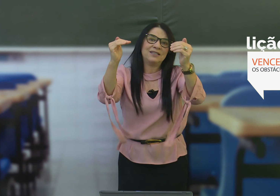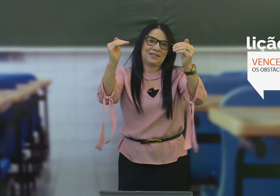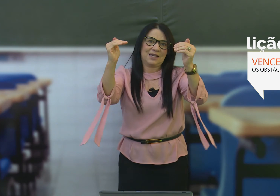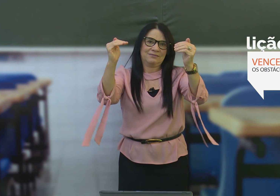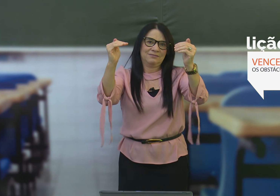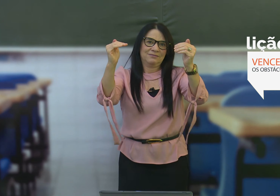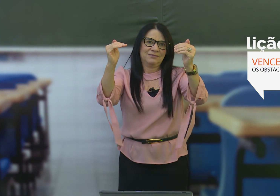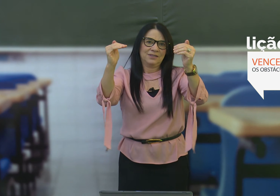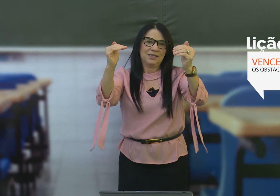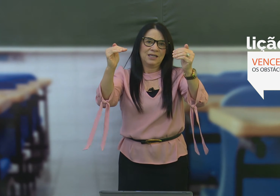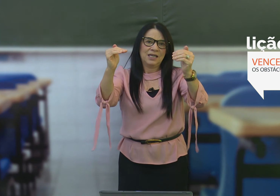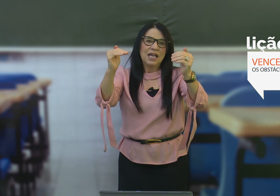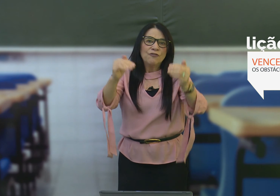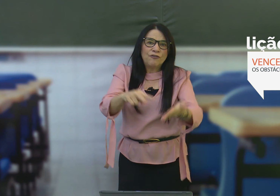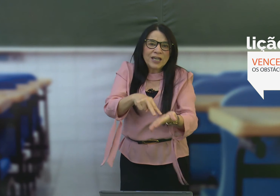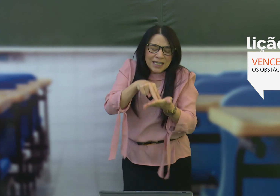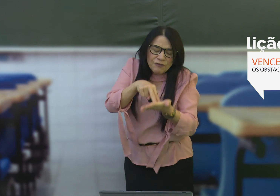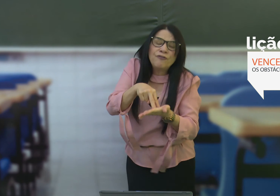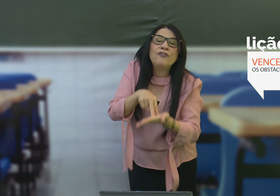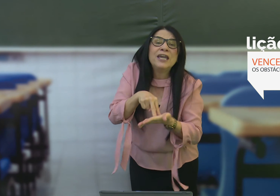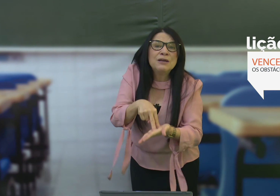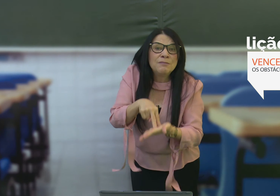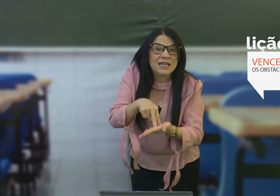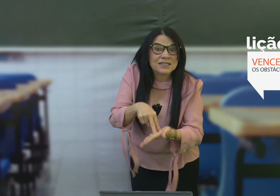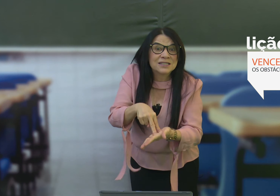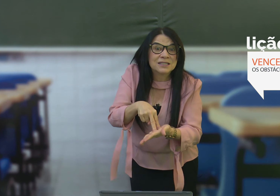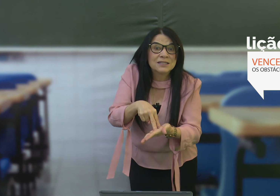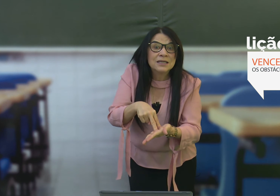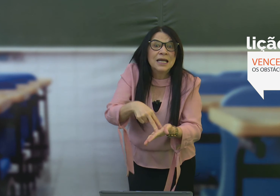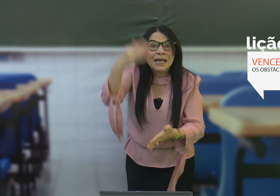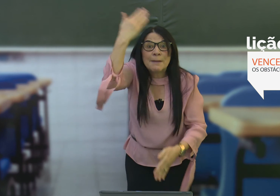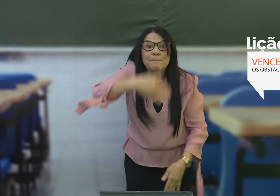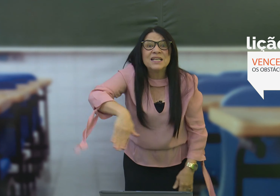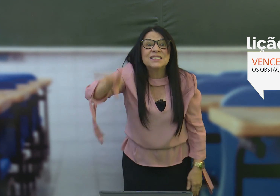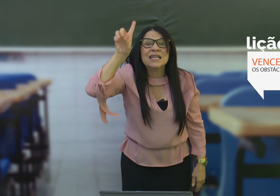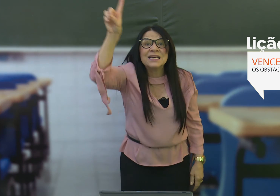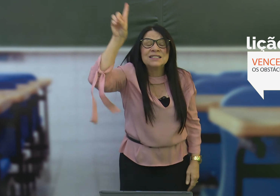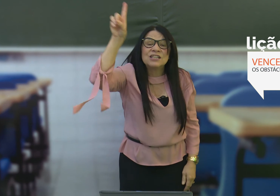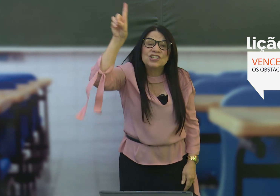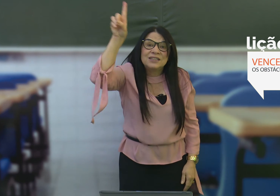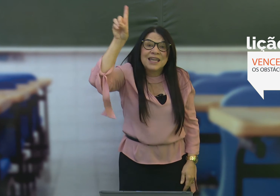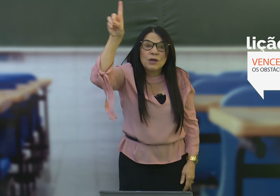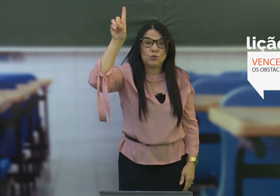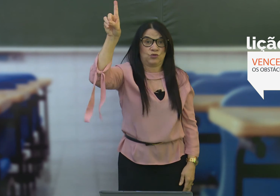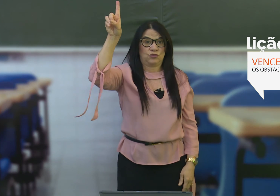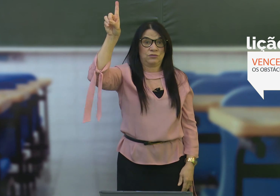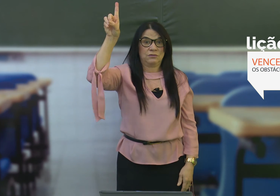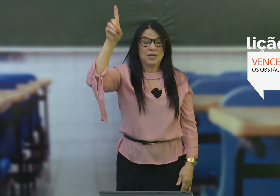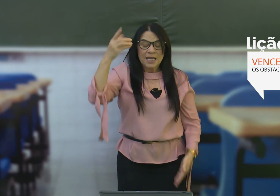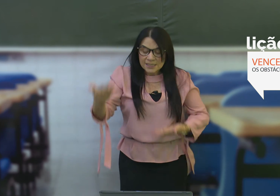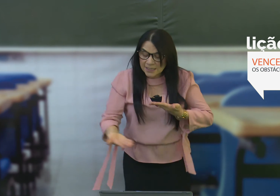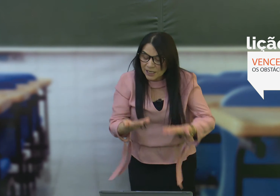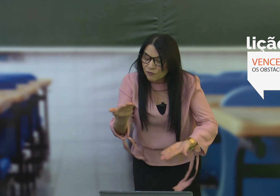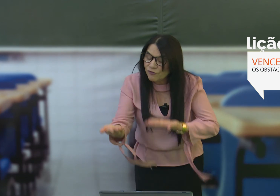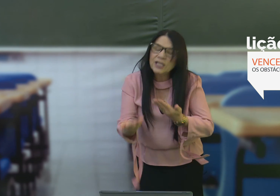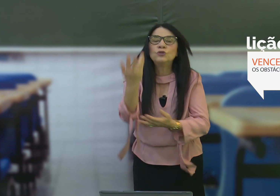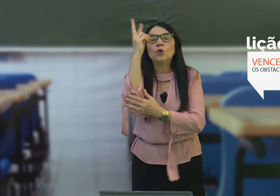obediência. Fiquem firmes na presença de Deus, servindo